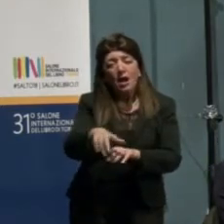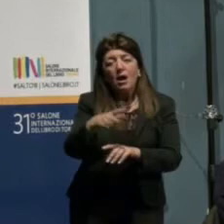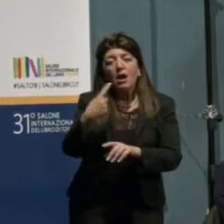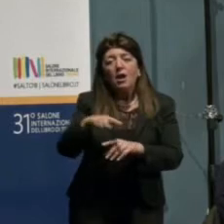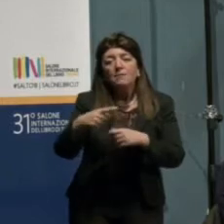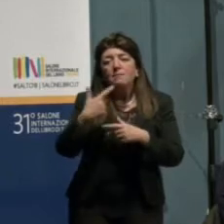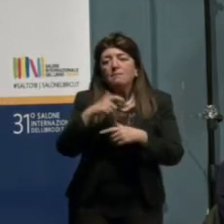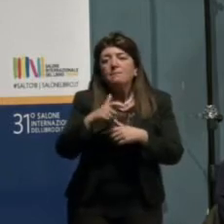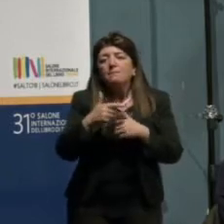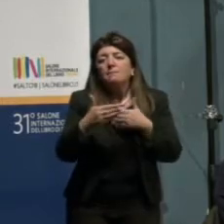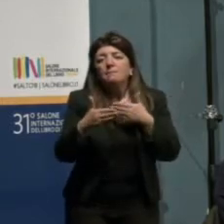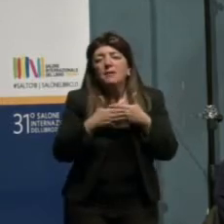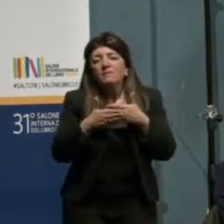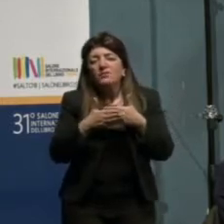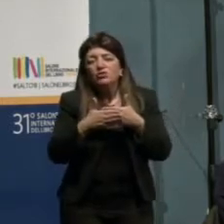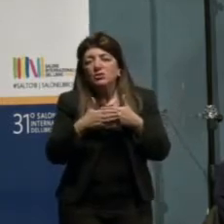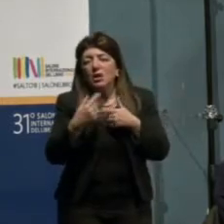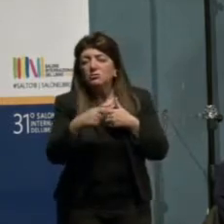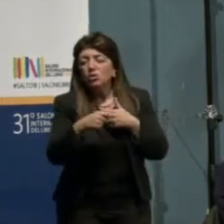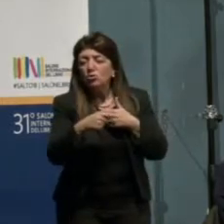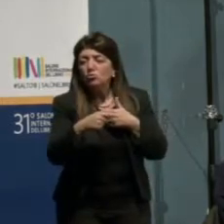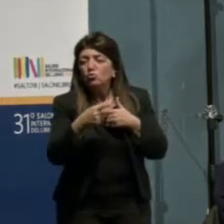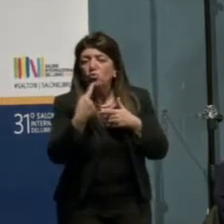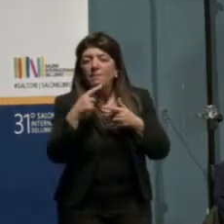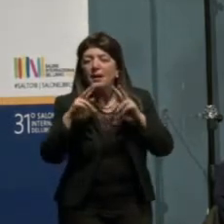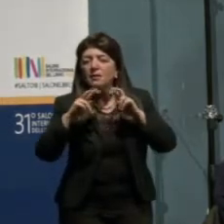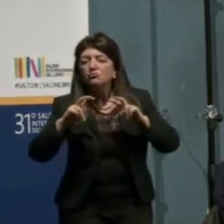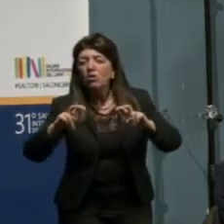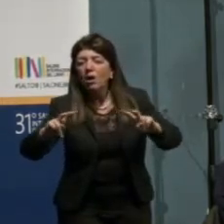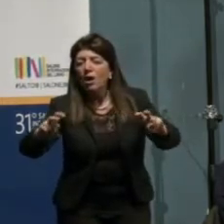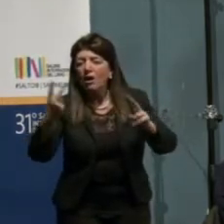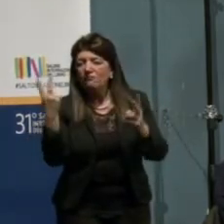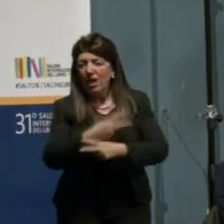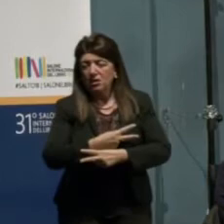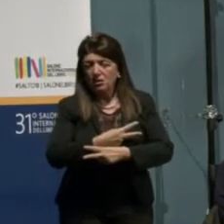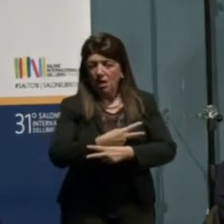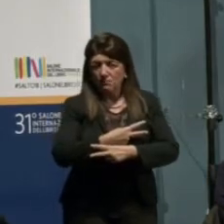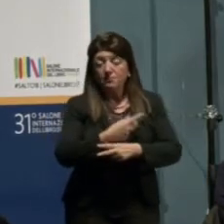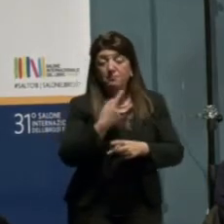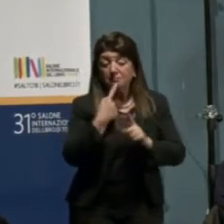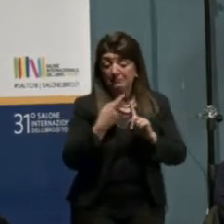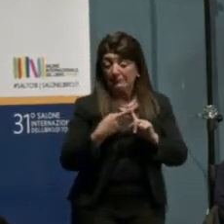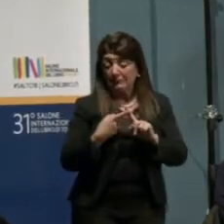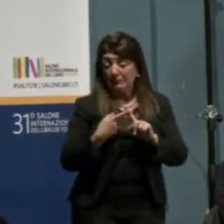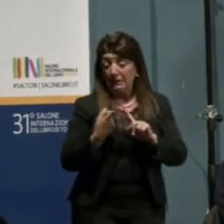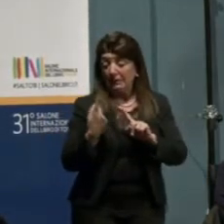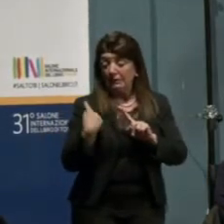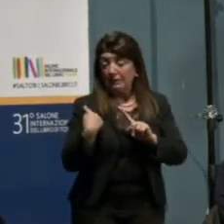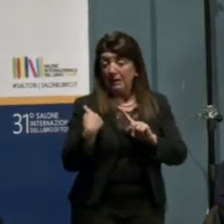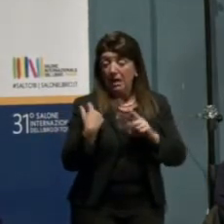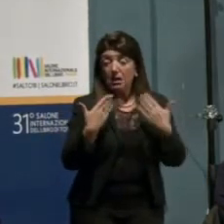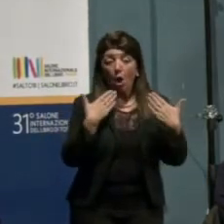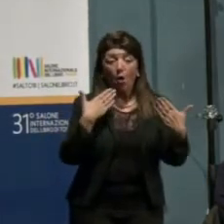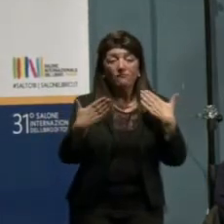famiglia e alla nostra ricerca di verità e ieri in questa conferenza telefonica